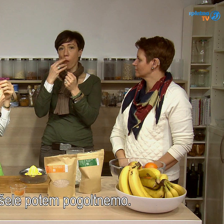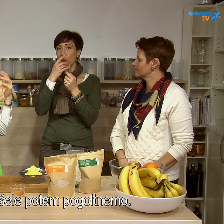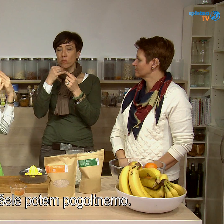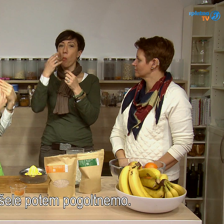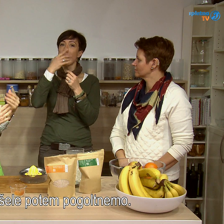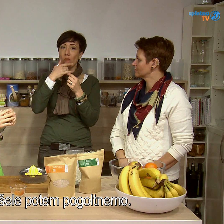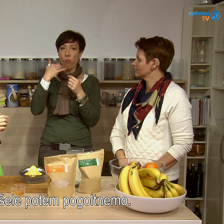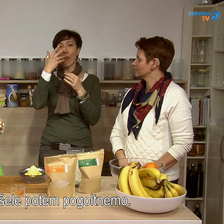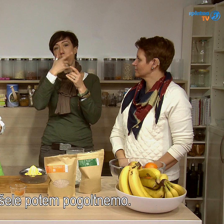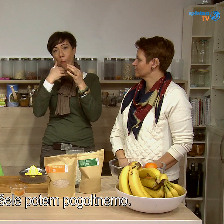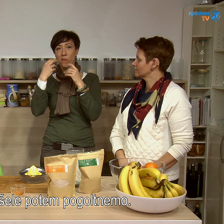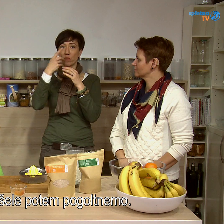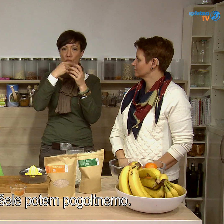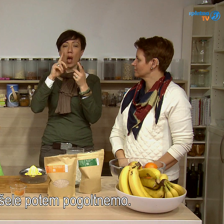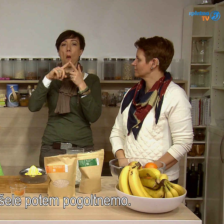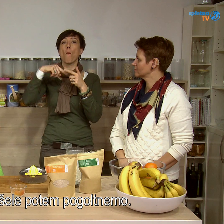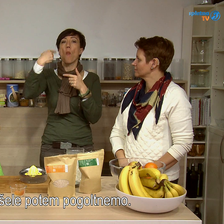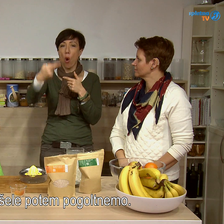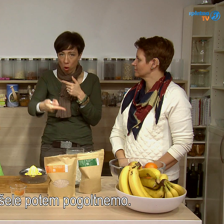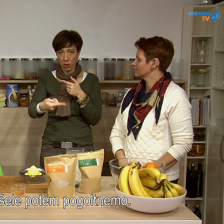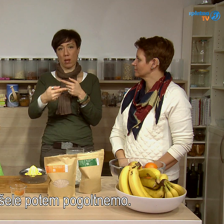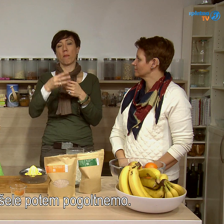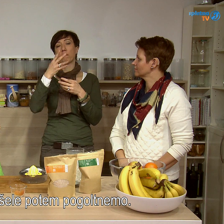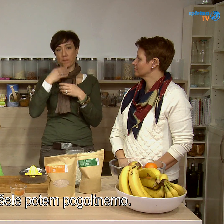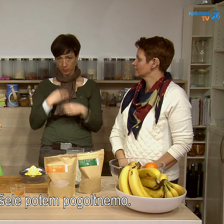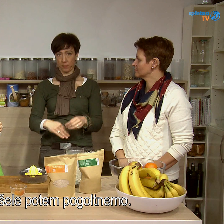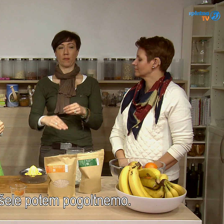nekajkrat naokrog in potem šele pogoltnemo.